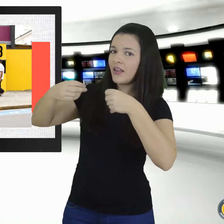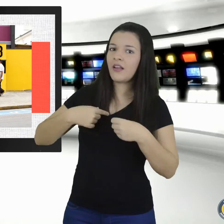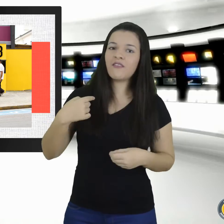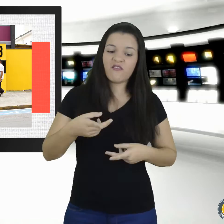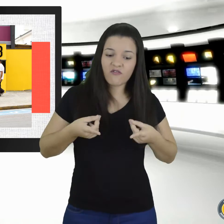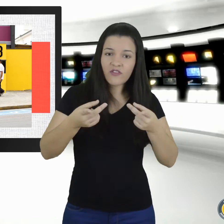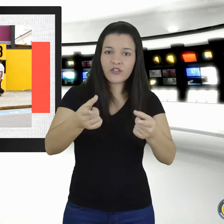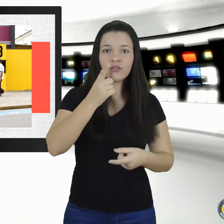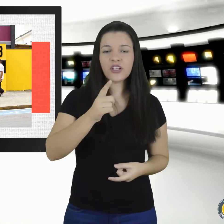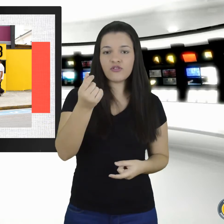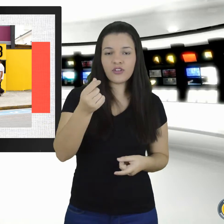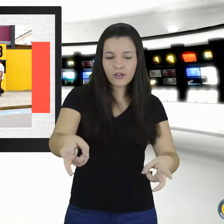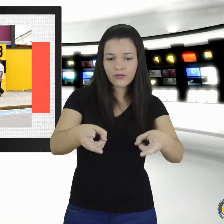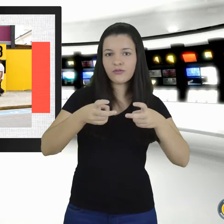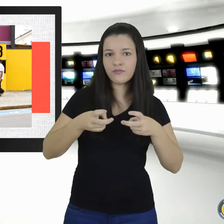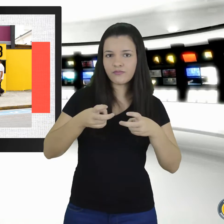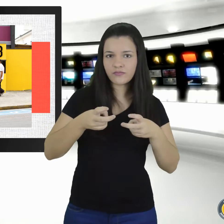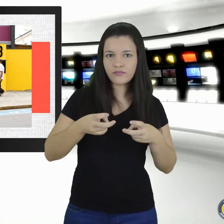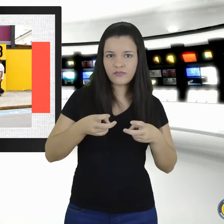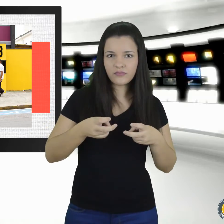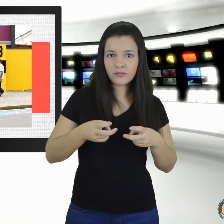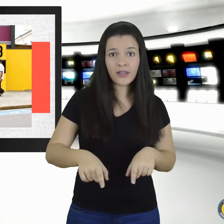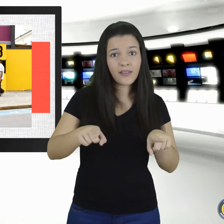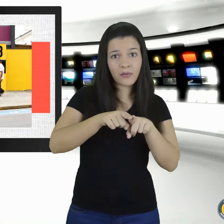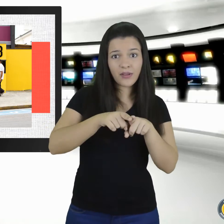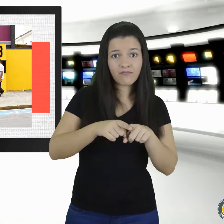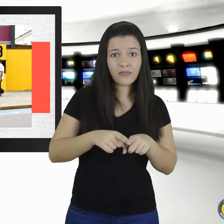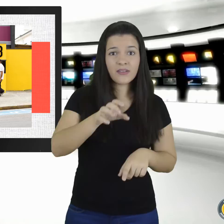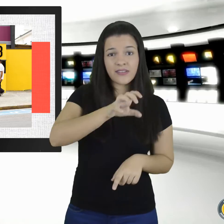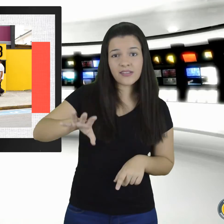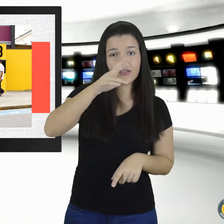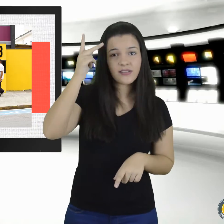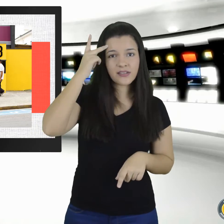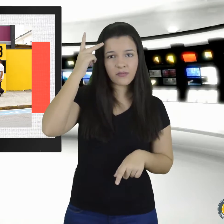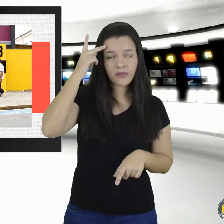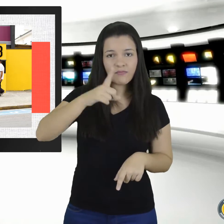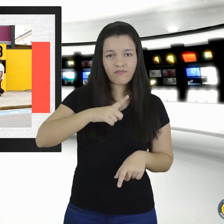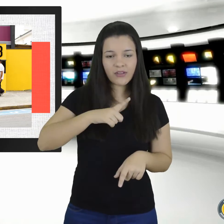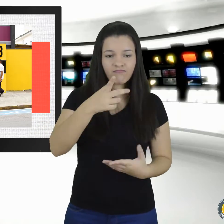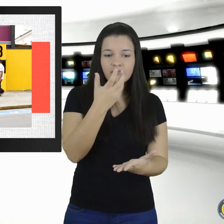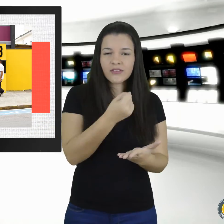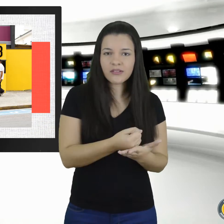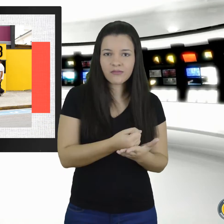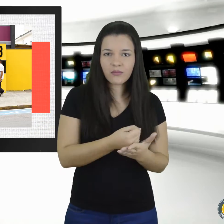marcas parceiras. Em São Paulo, somos inscritos no programa Nota Fiscal Paulista